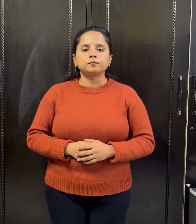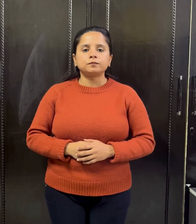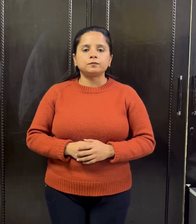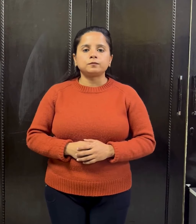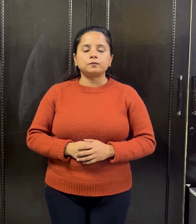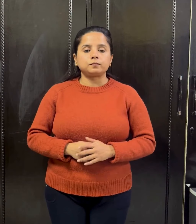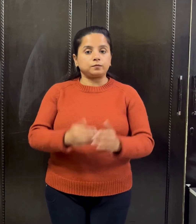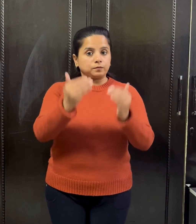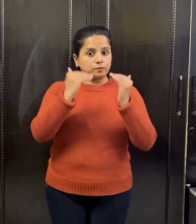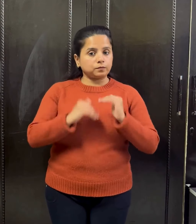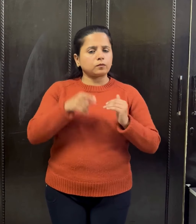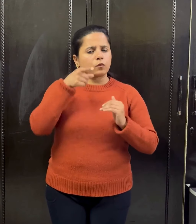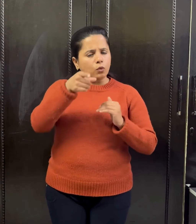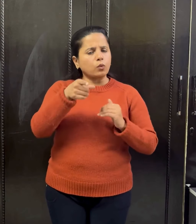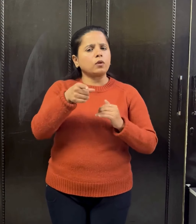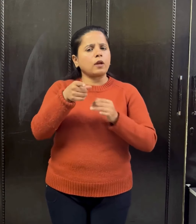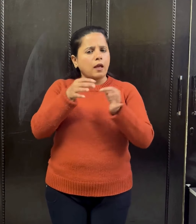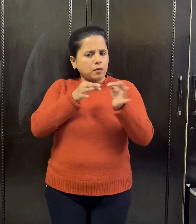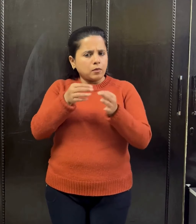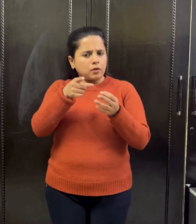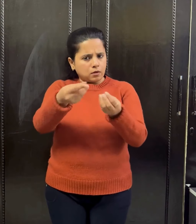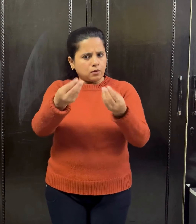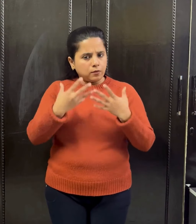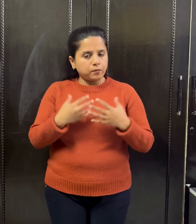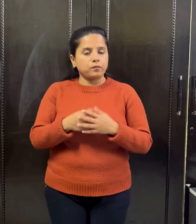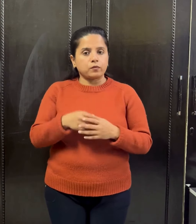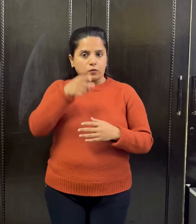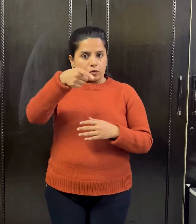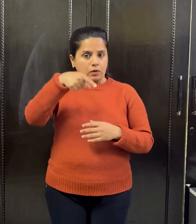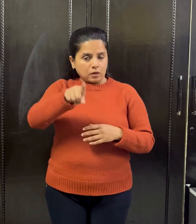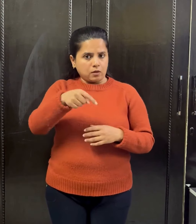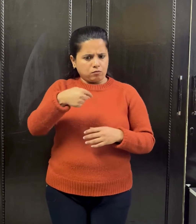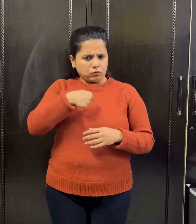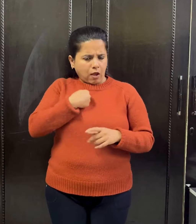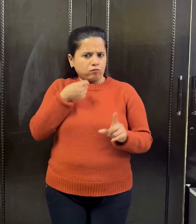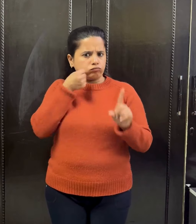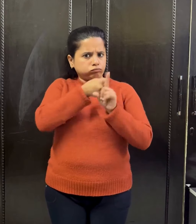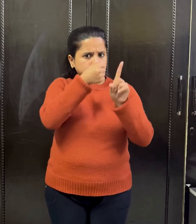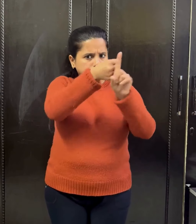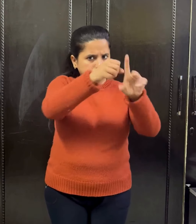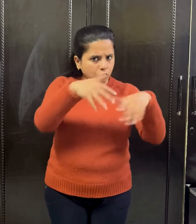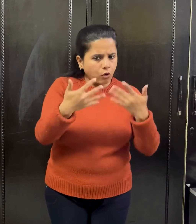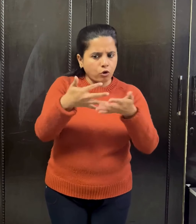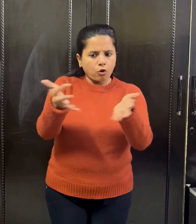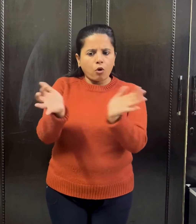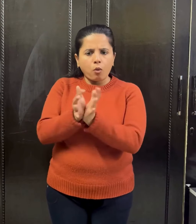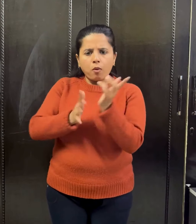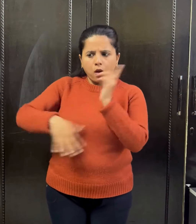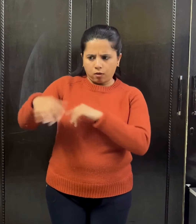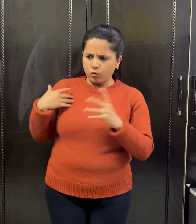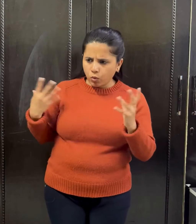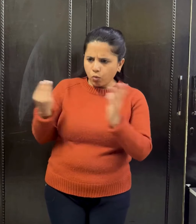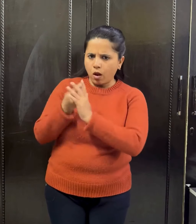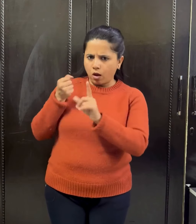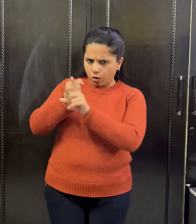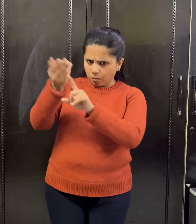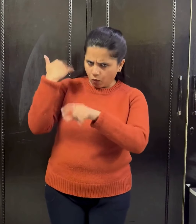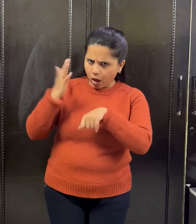ये बताएं कि क्या आप किसी सेल्फ एडवोकेसी या कम्युनिटी लेवल एडवोकेसी का हिस्सा रहे हैं।